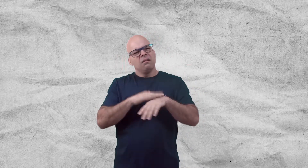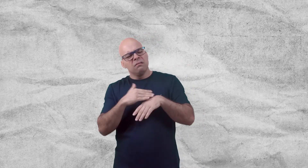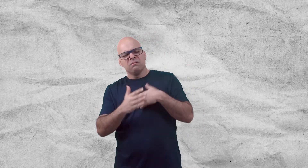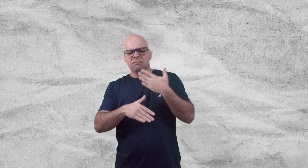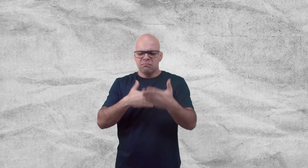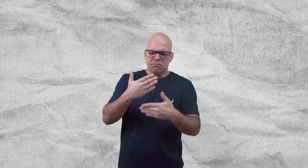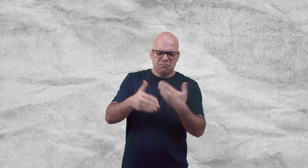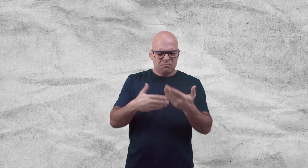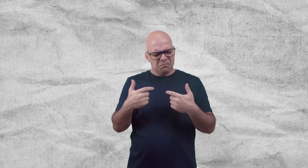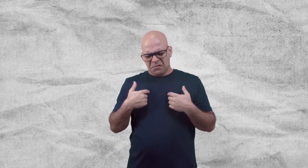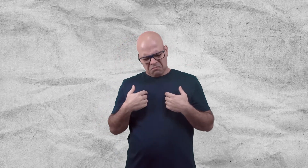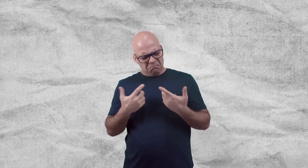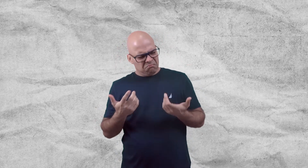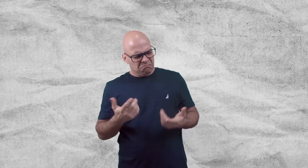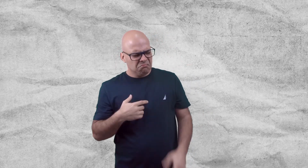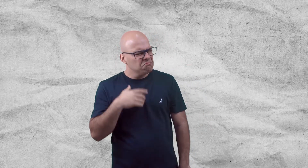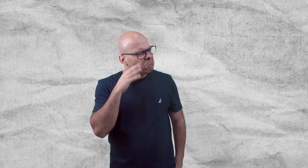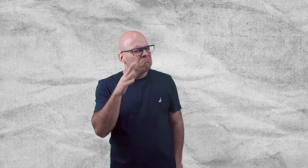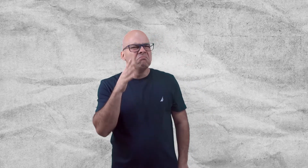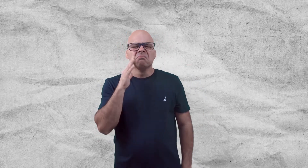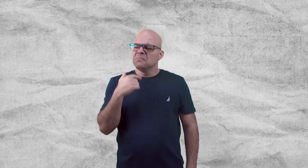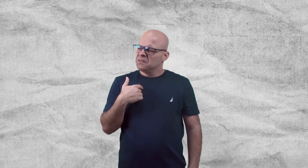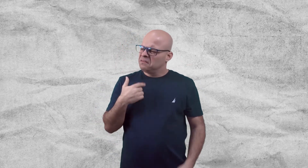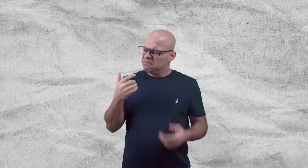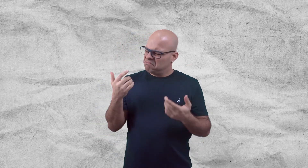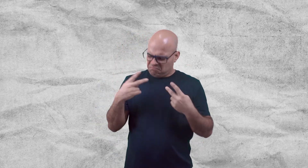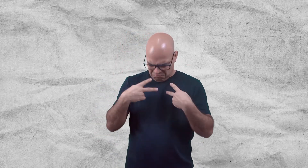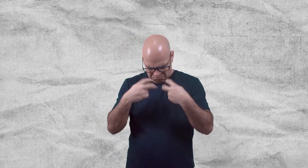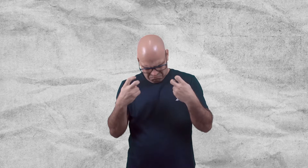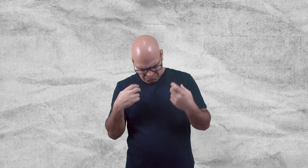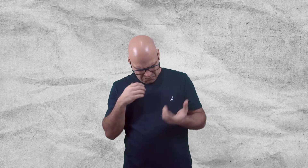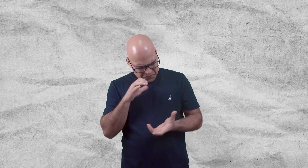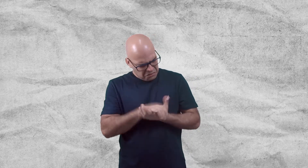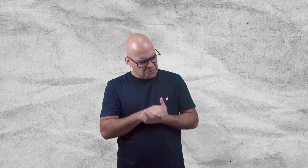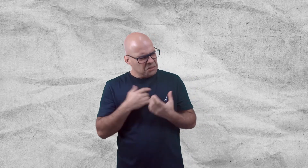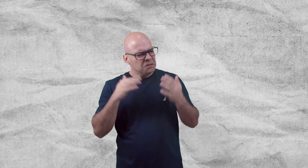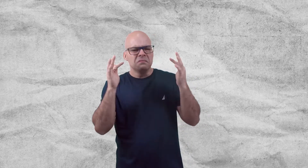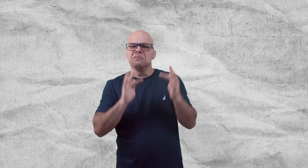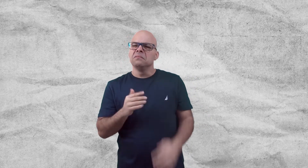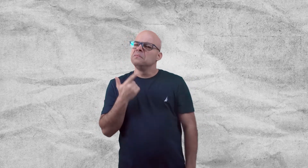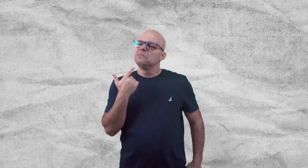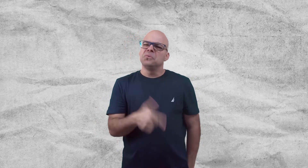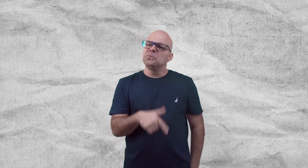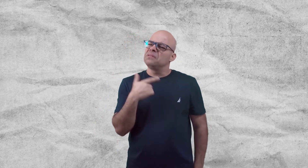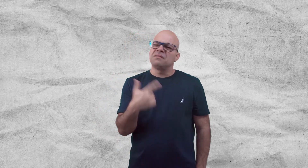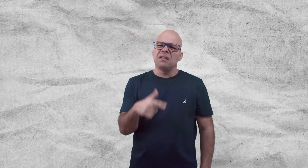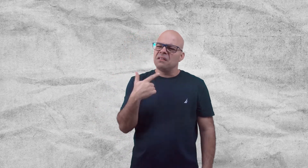sobrenome? Ela ficava refletindo sobre isso. O tempo passou e Louise pensou: eu não